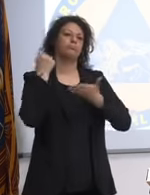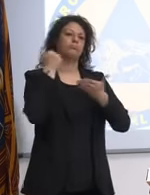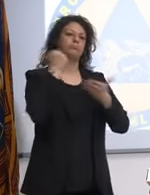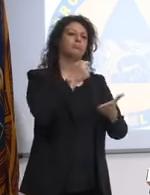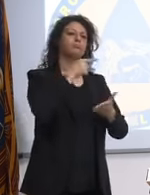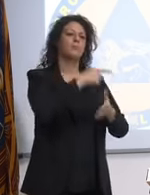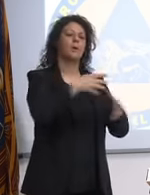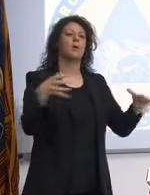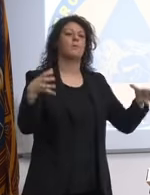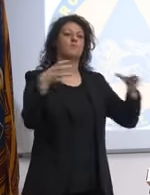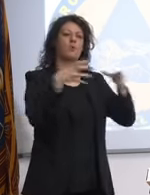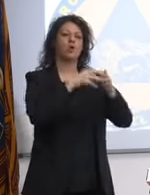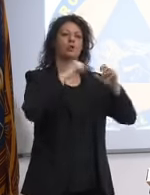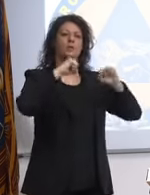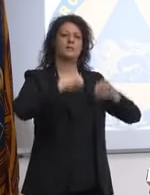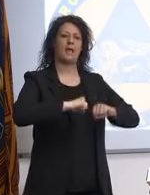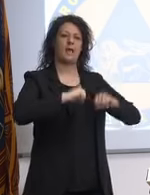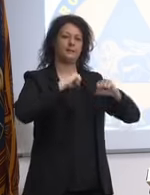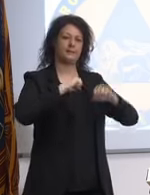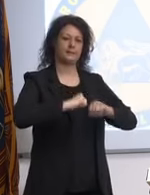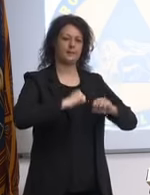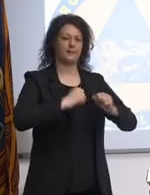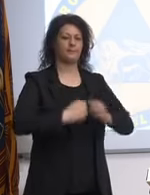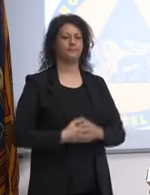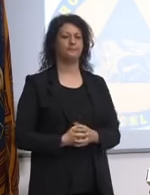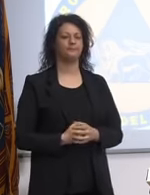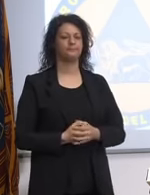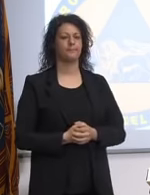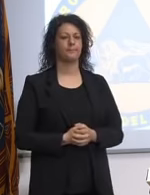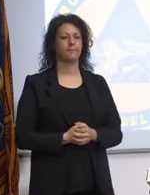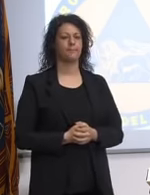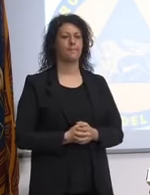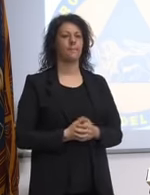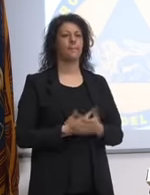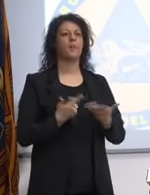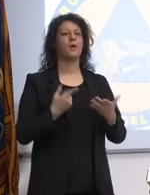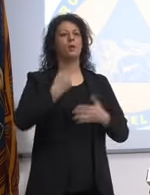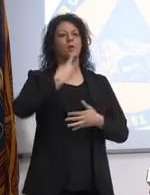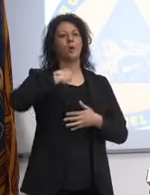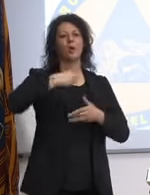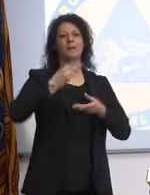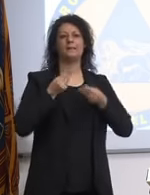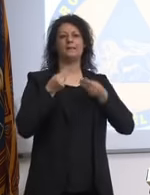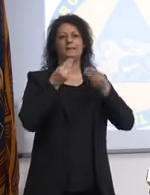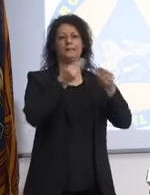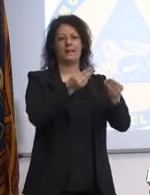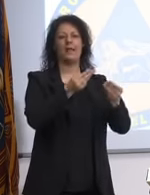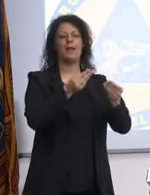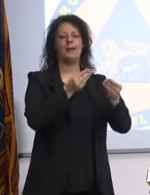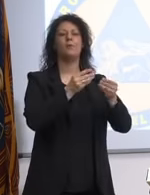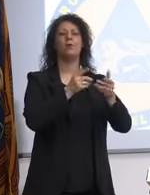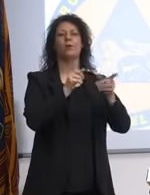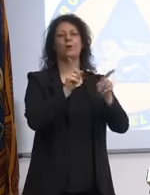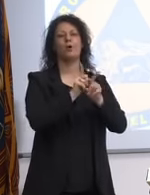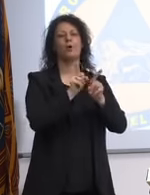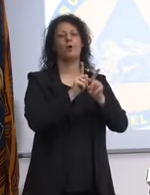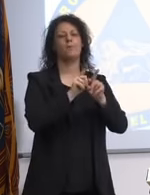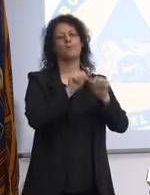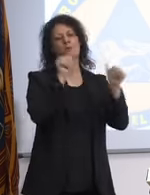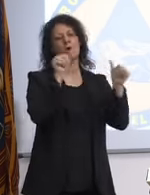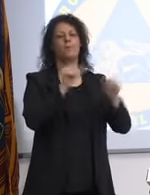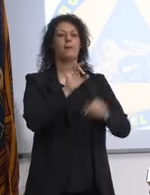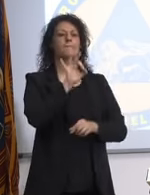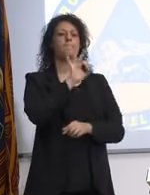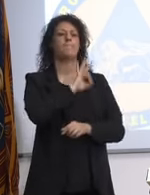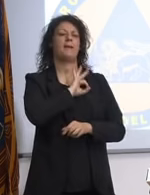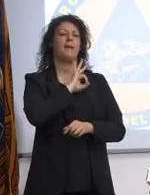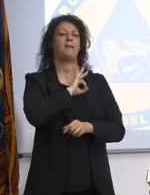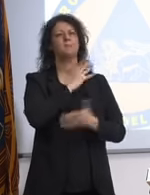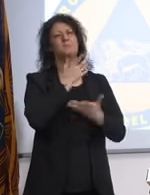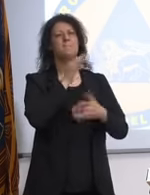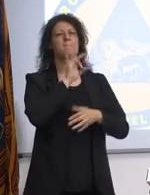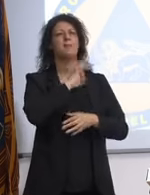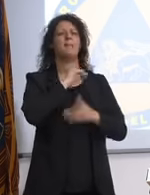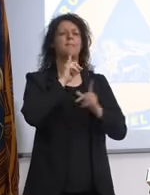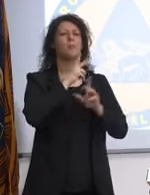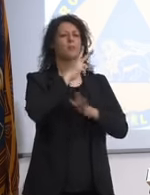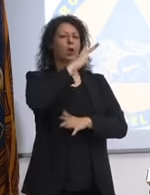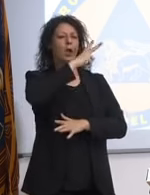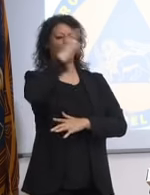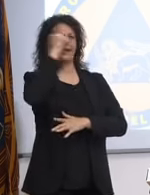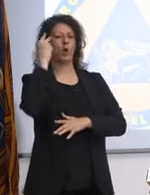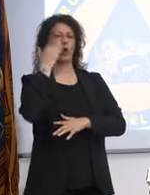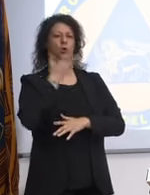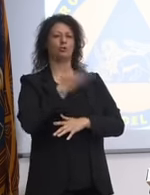sono risorse che diamo come premio straordinario, ma più che chiamarlo premio, riconoscimento